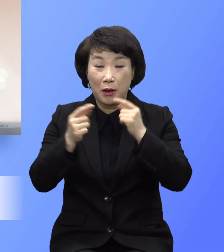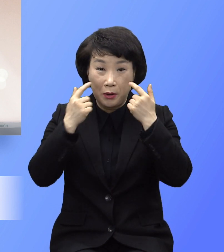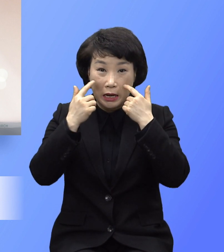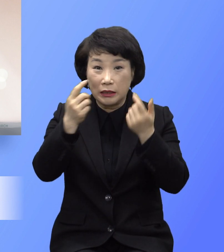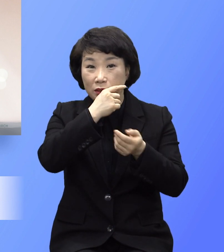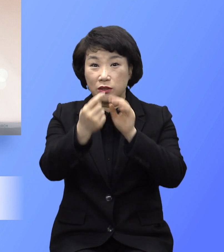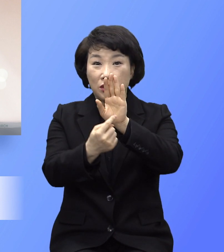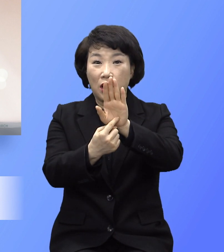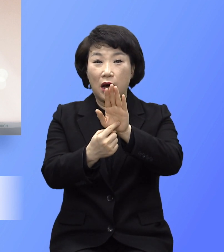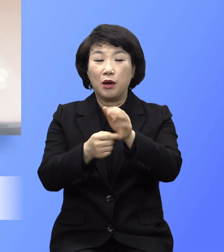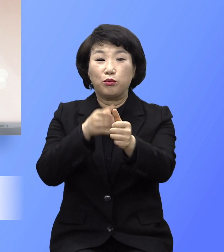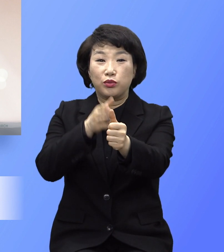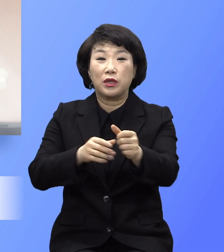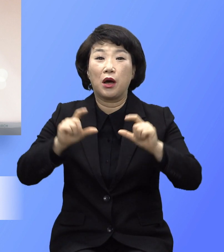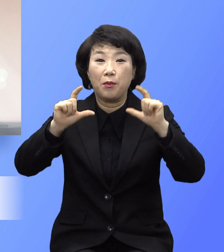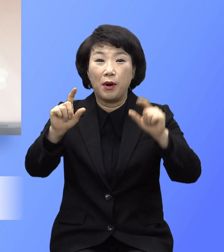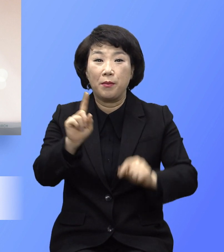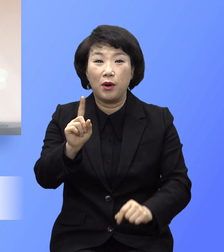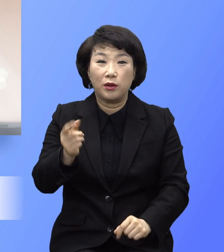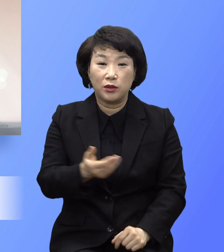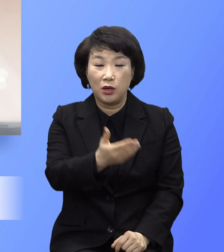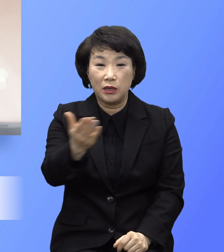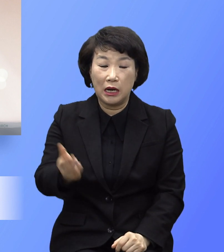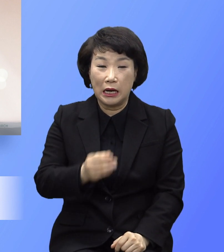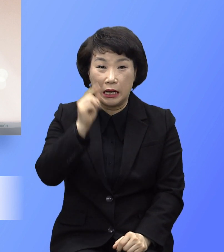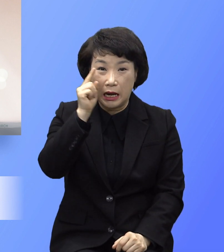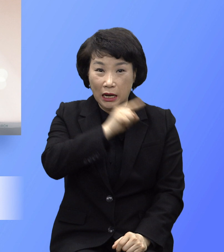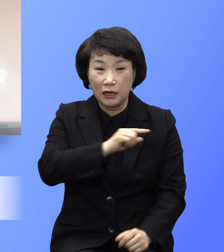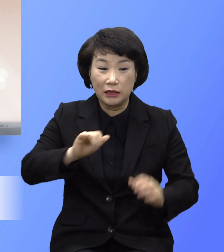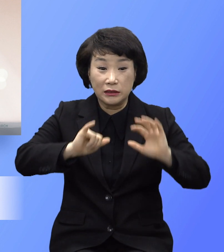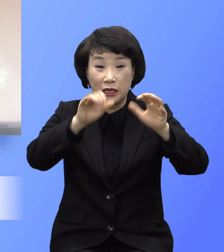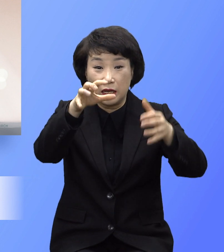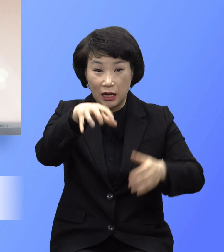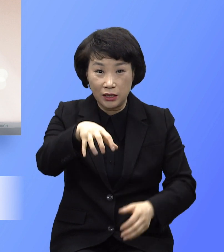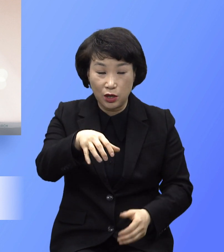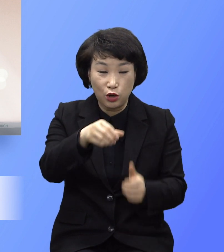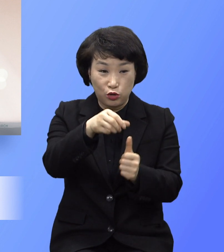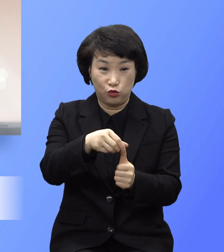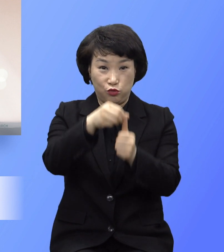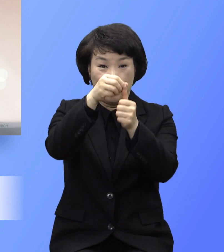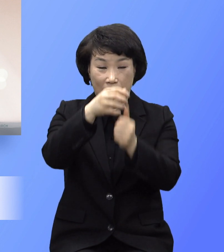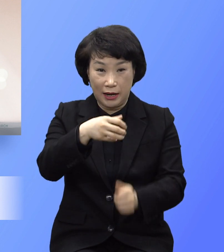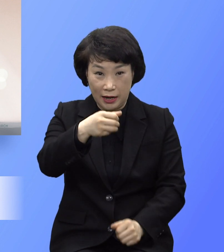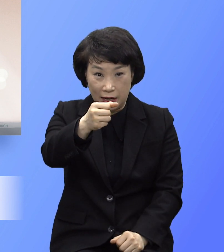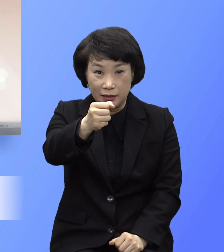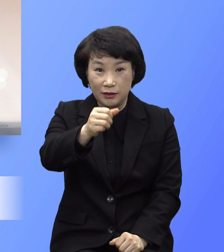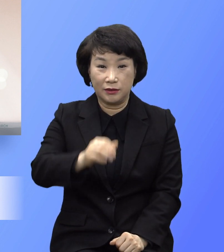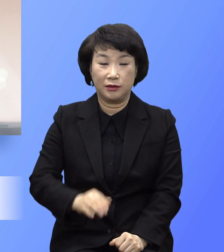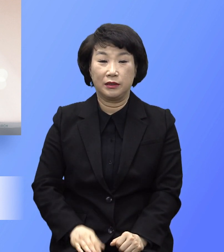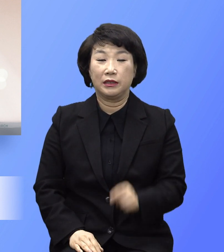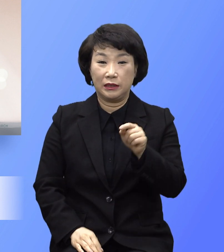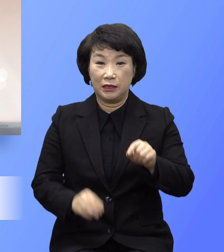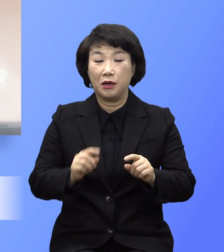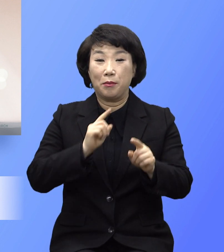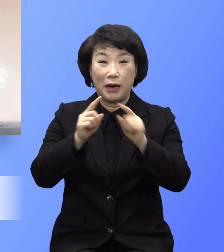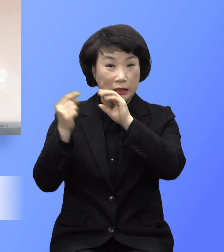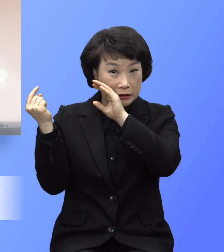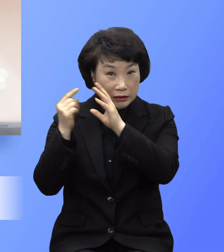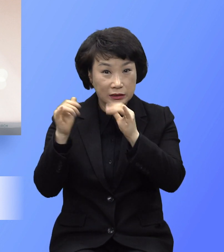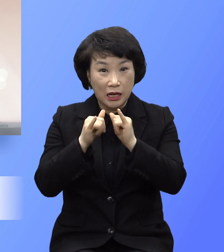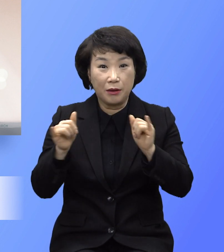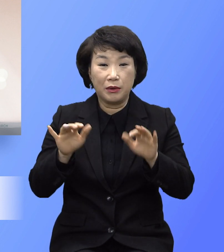말로 박증하며 권하여 가로되 너희가 이 패역한 세대에서 구원을 받으라 하니, 그 말을